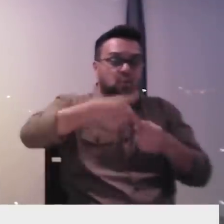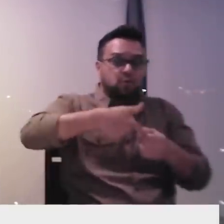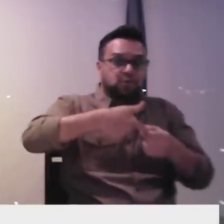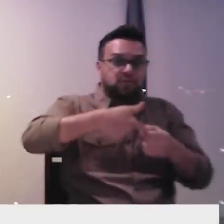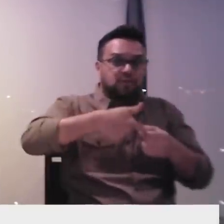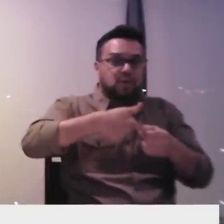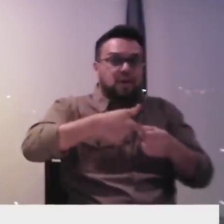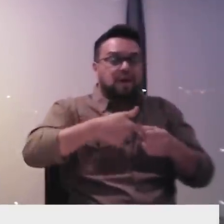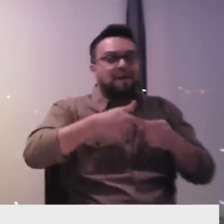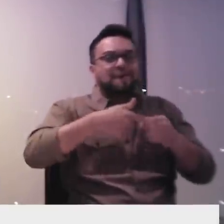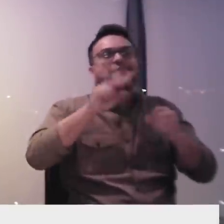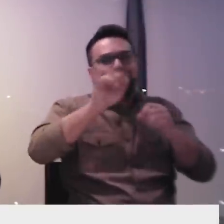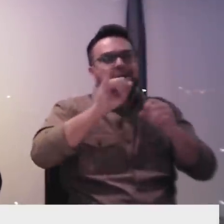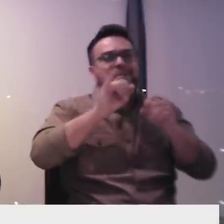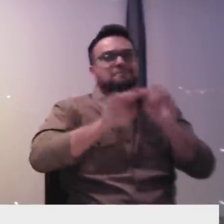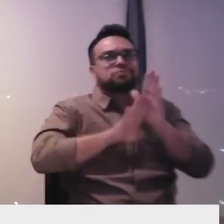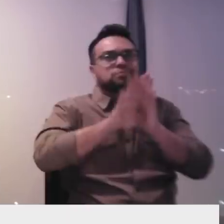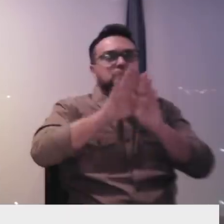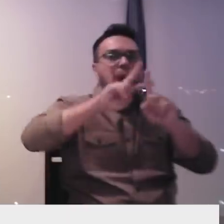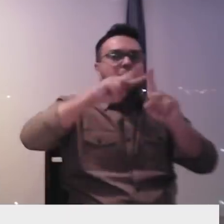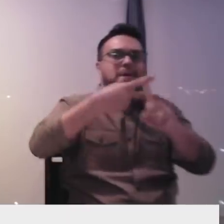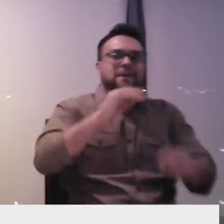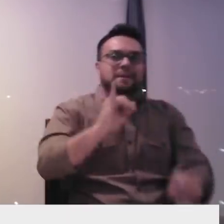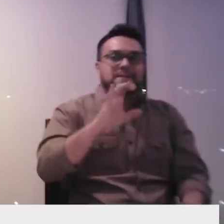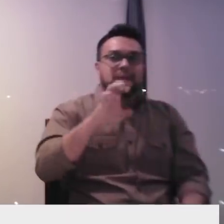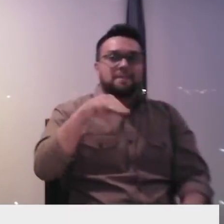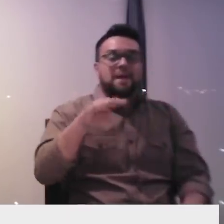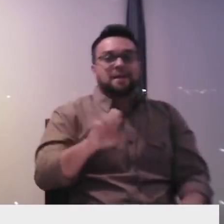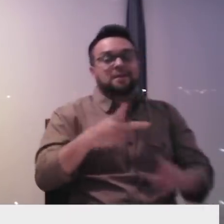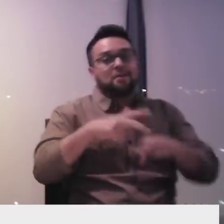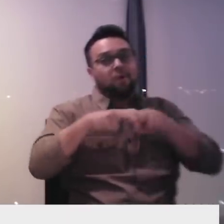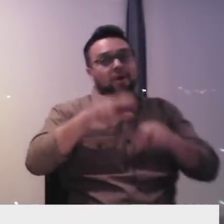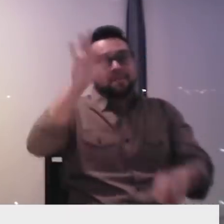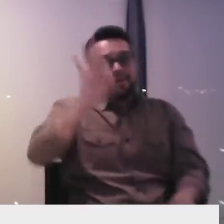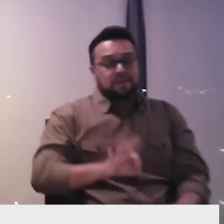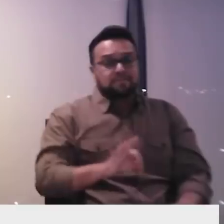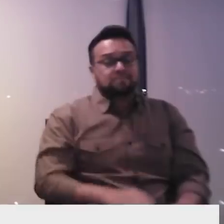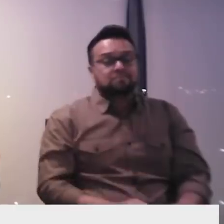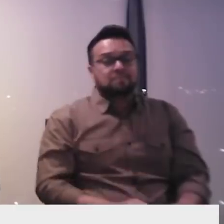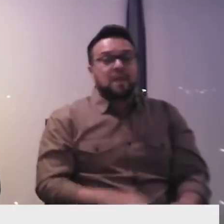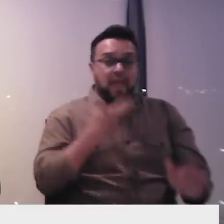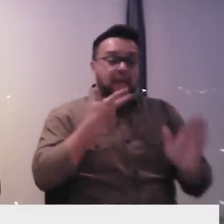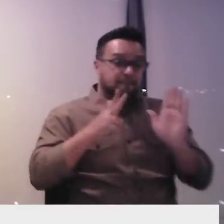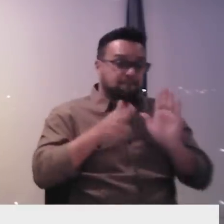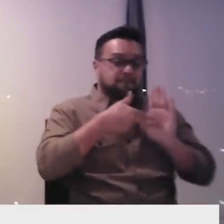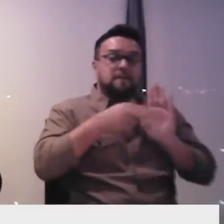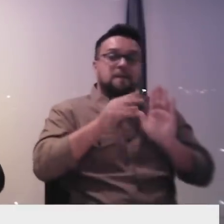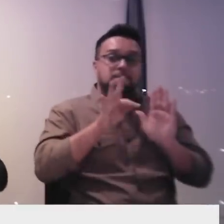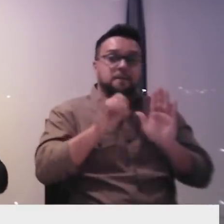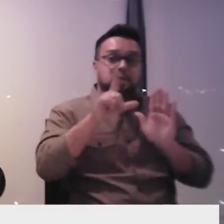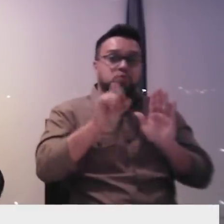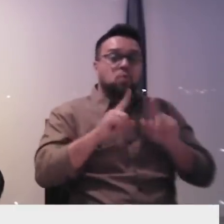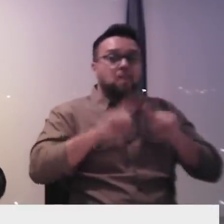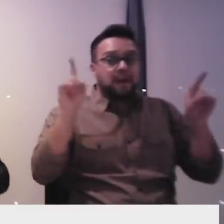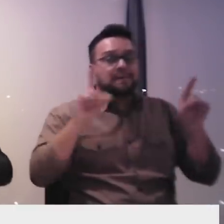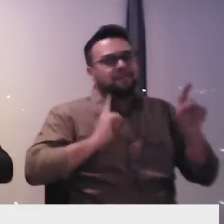valor nominal do ICMS por causa desse percentual que não é variável, é fixo, mas incide,